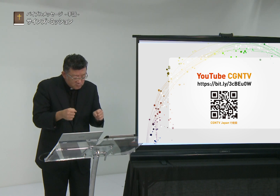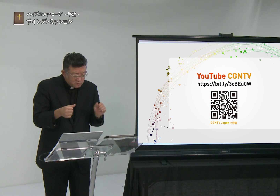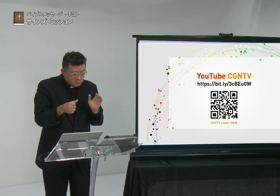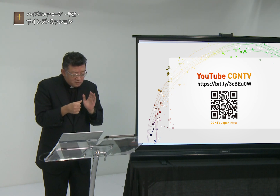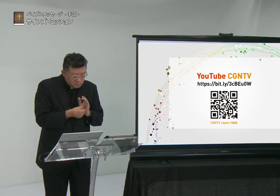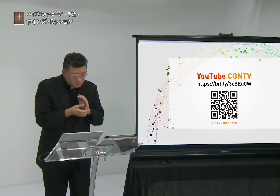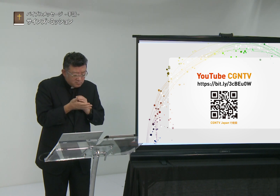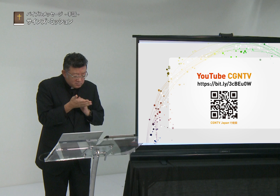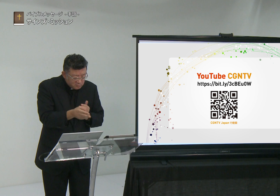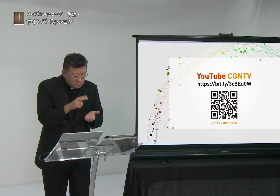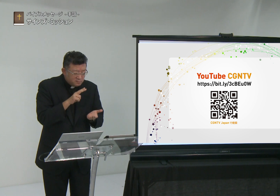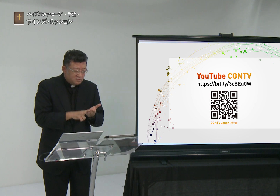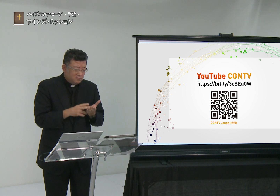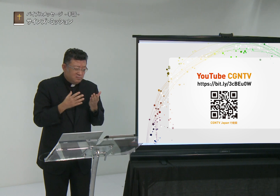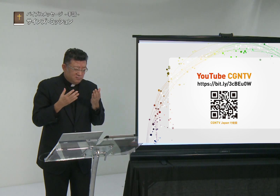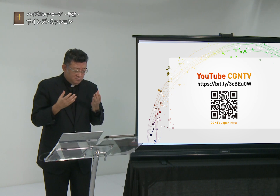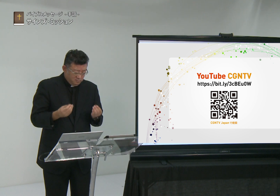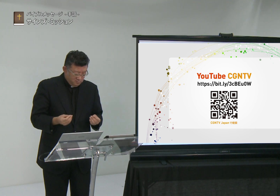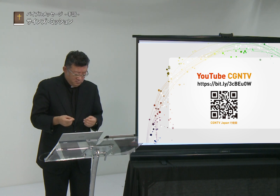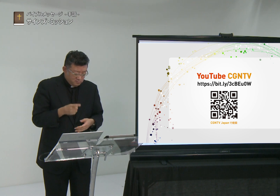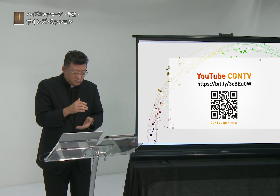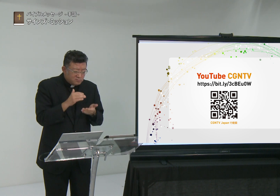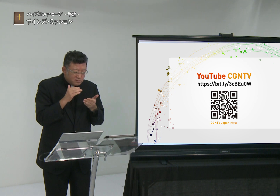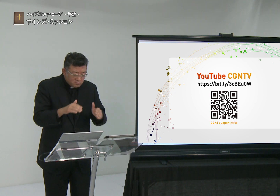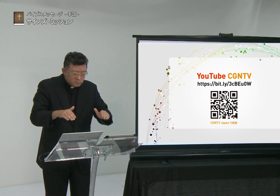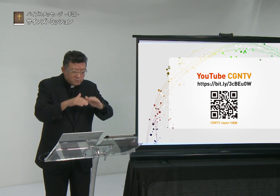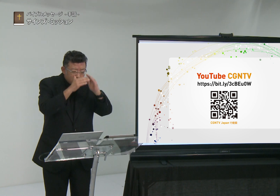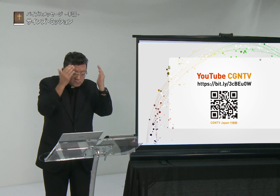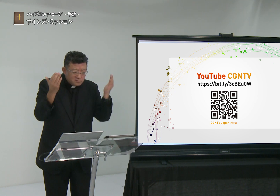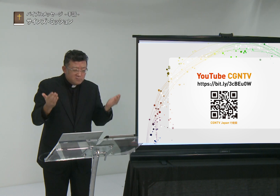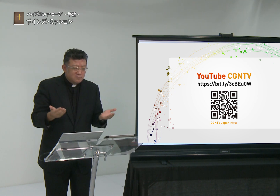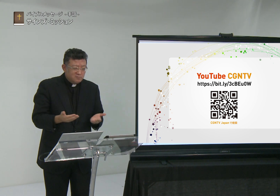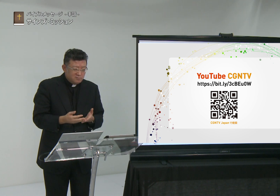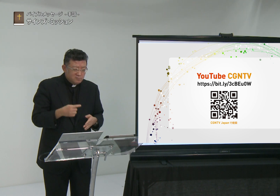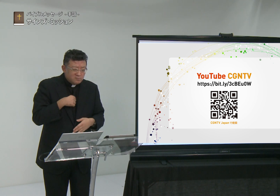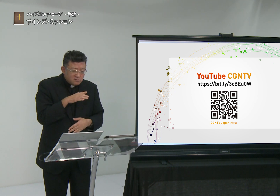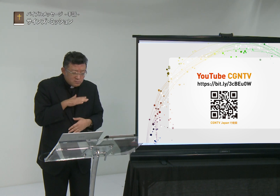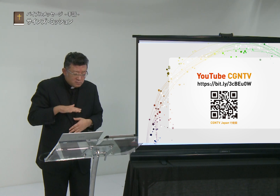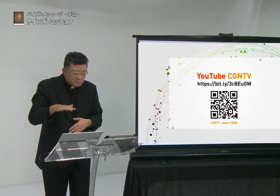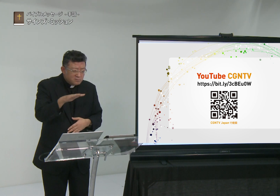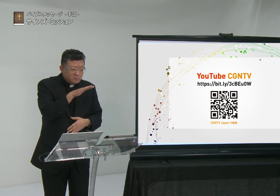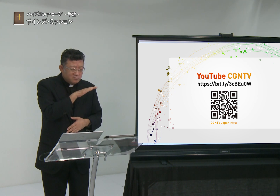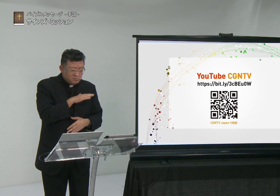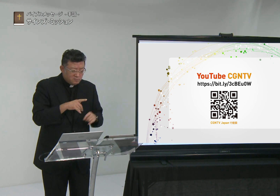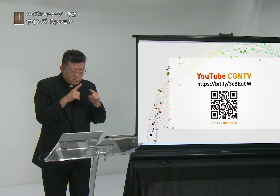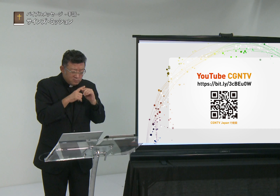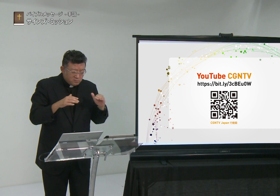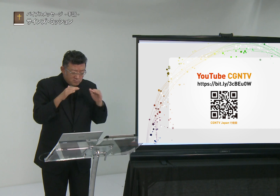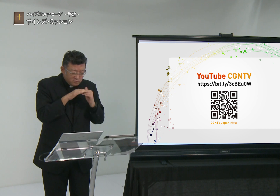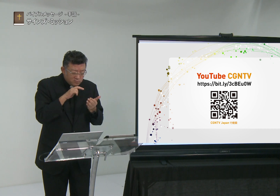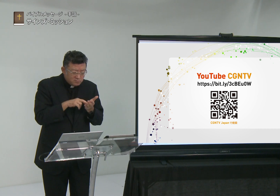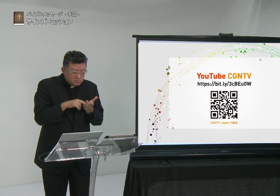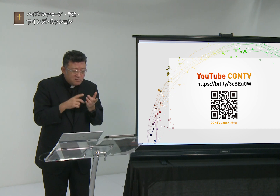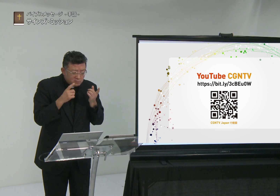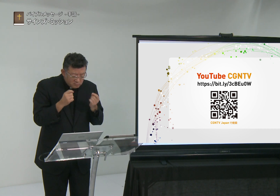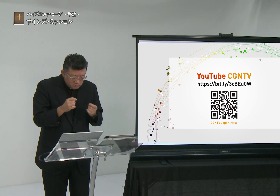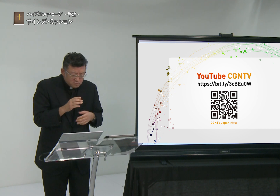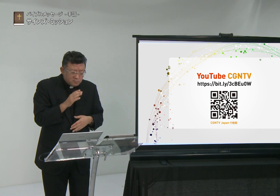手話救いと名付けましたそのことも全てわたしたち教会にも